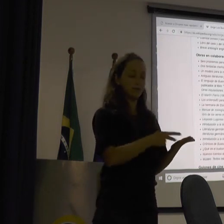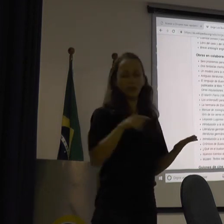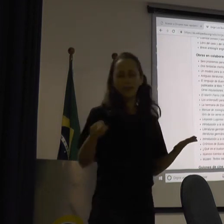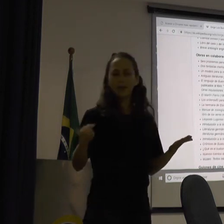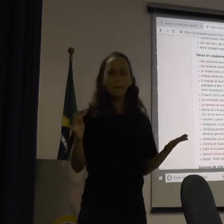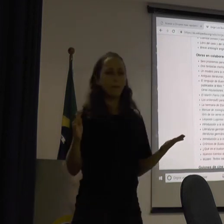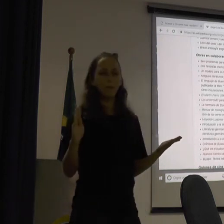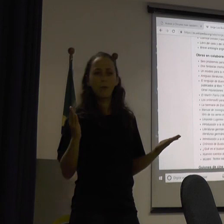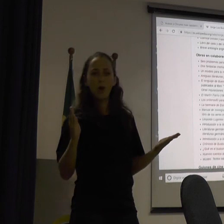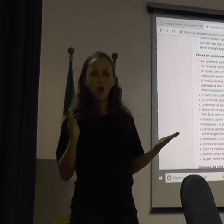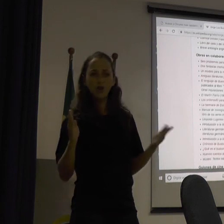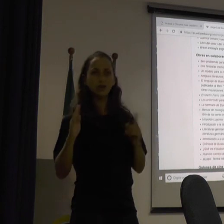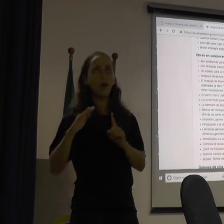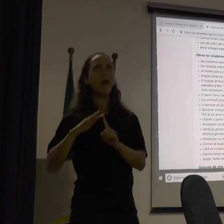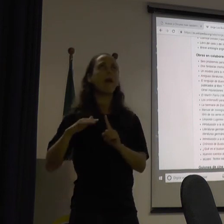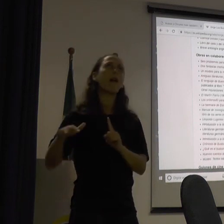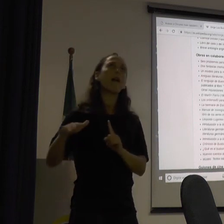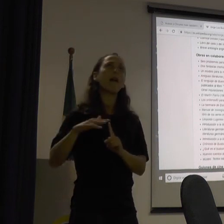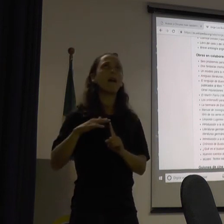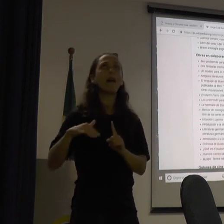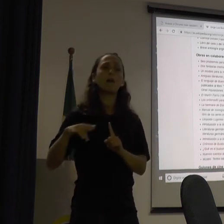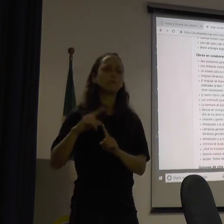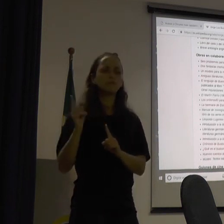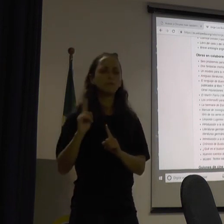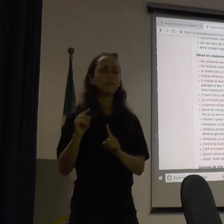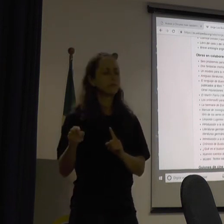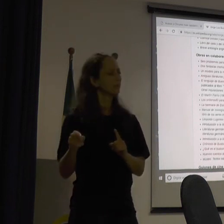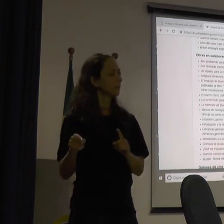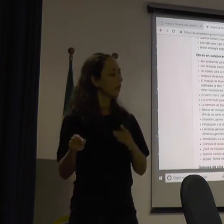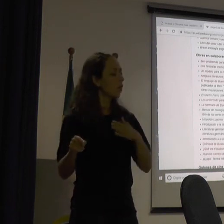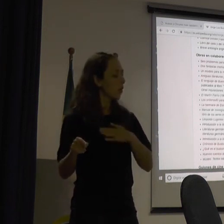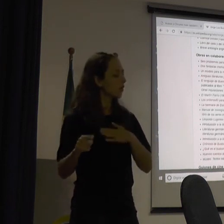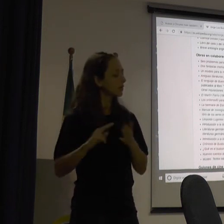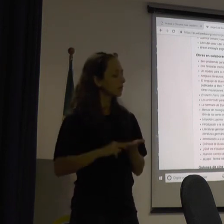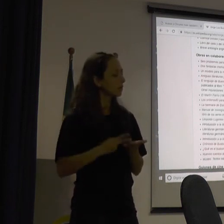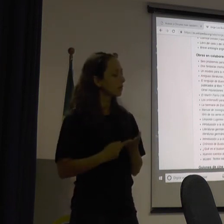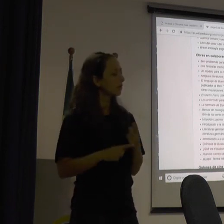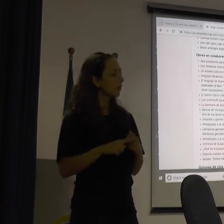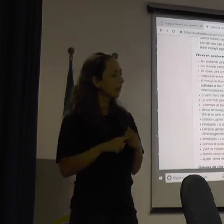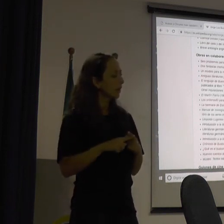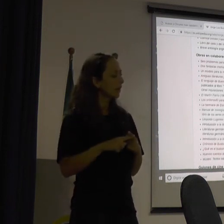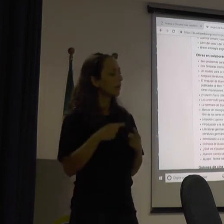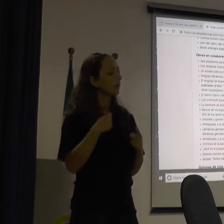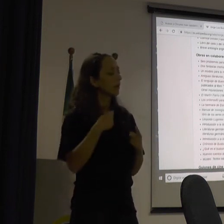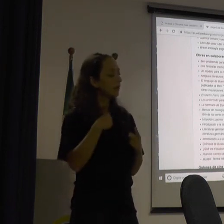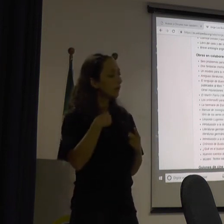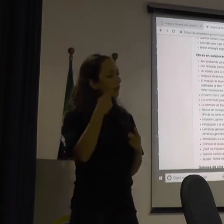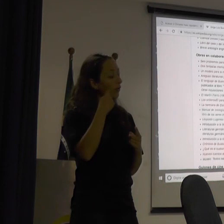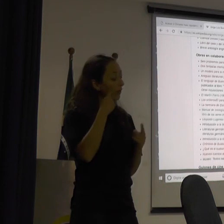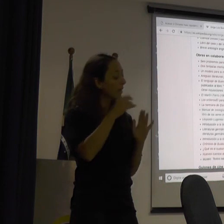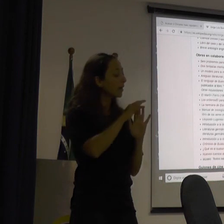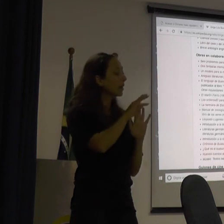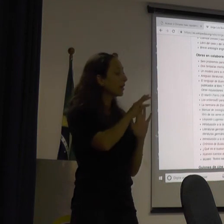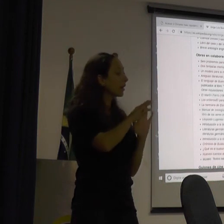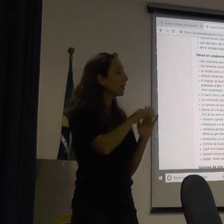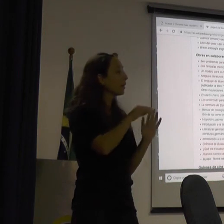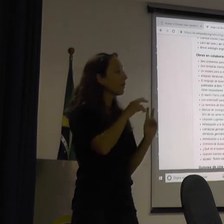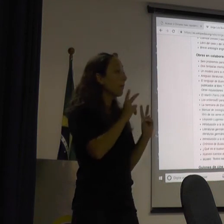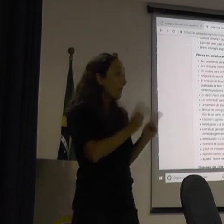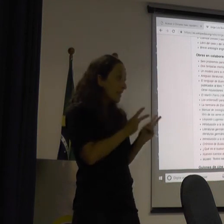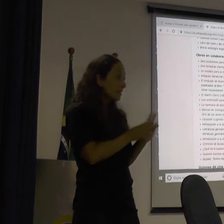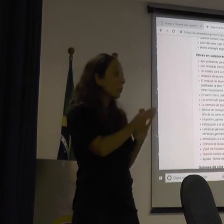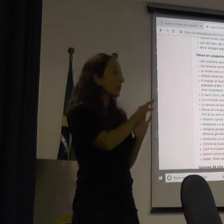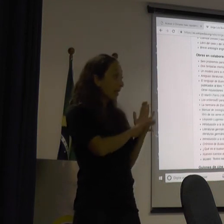muito para, olha, para mim, eu gosto da tradução, porque se eu vou ler uma Ilíada barroca, uma Ilíada